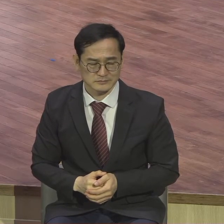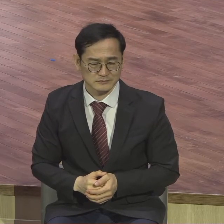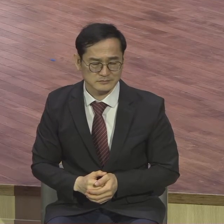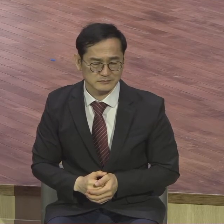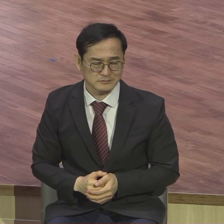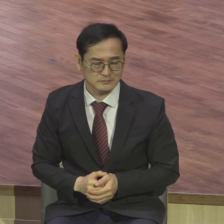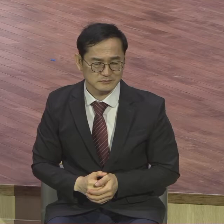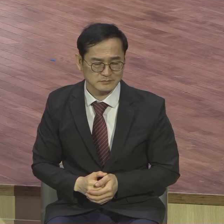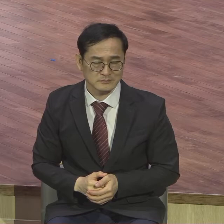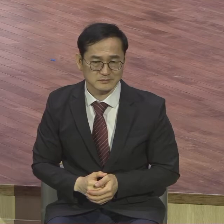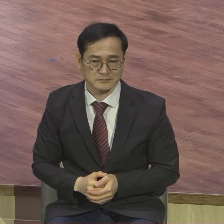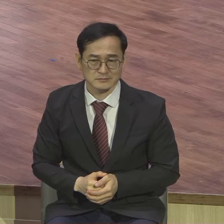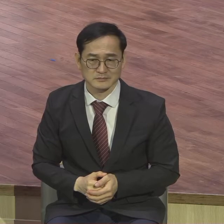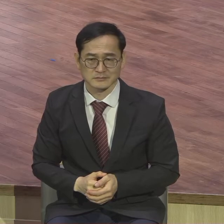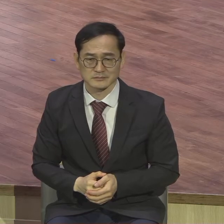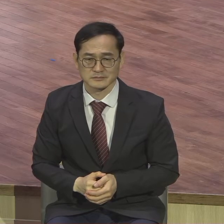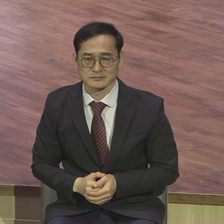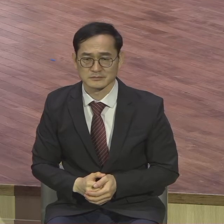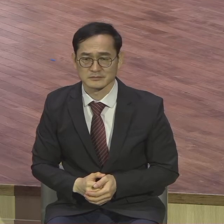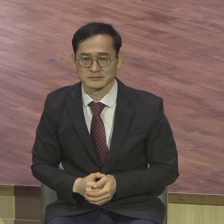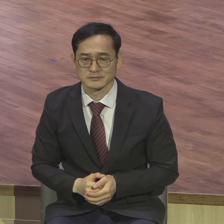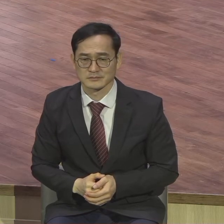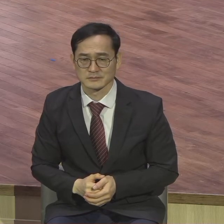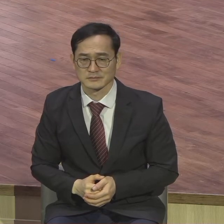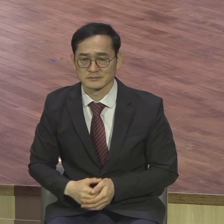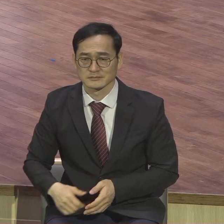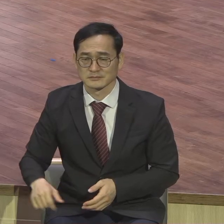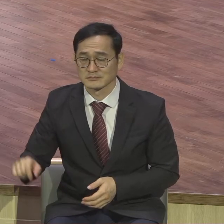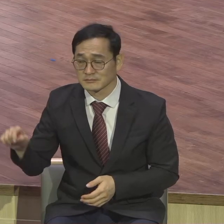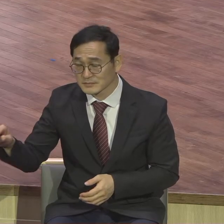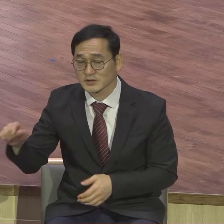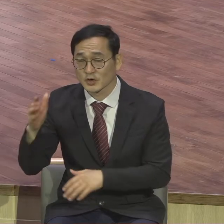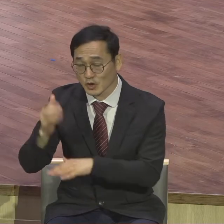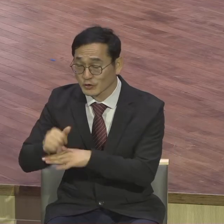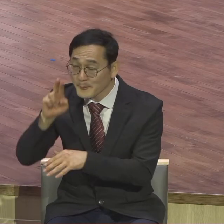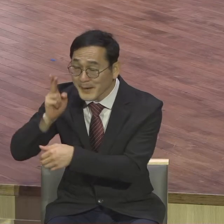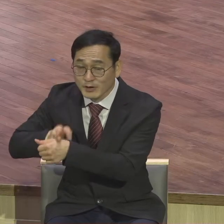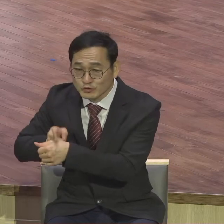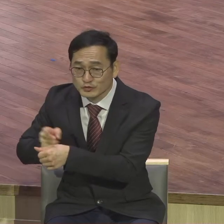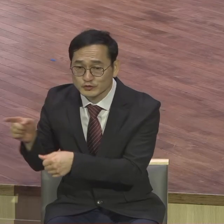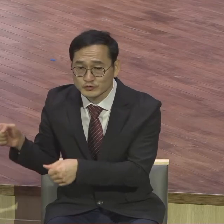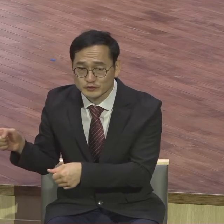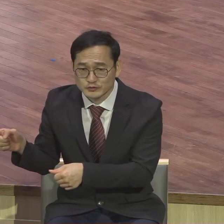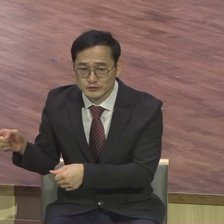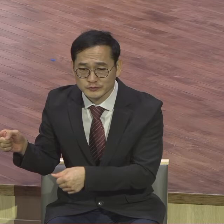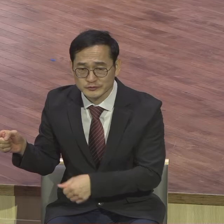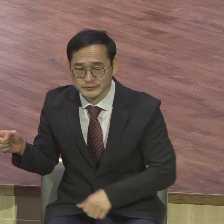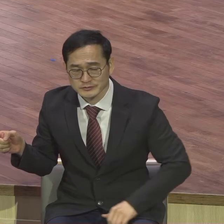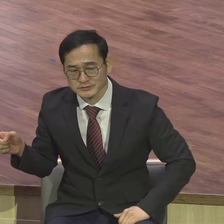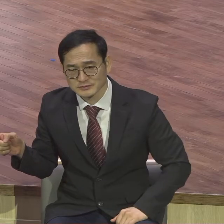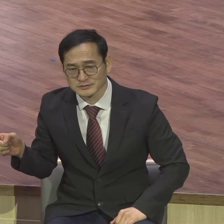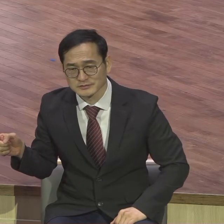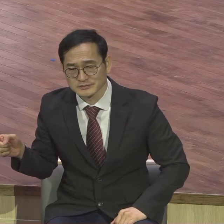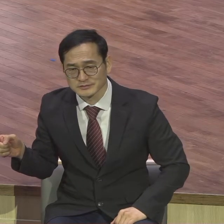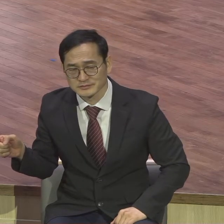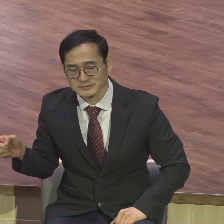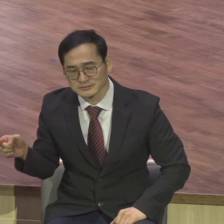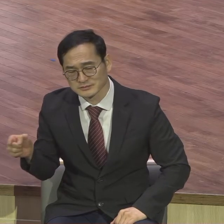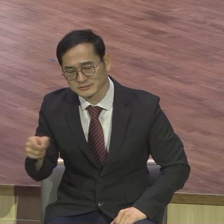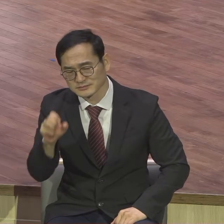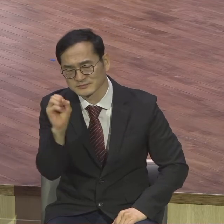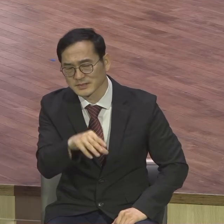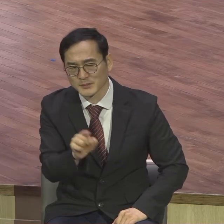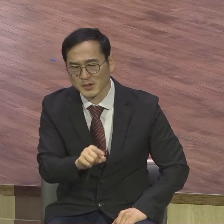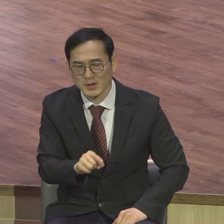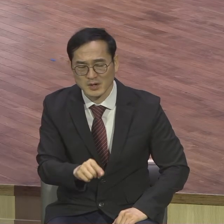안디옥 교회로 다시 돌아온 후에 갈라디아 교인들에게 이 거짓 진리로부터 참된